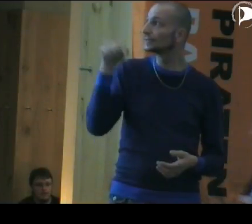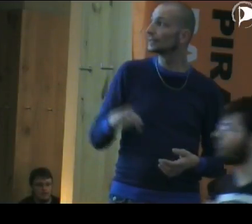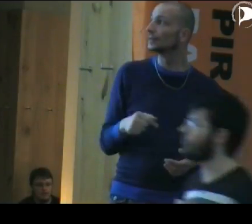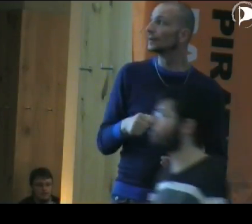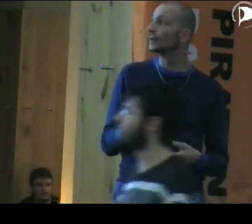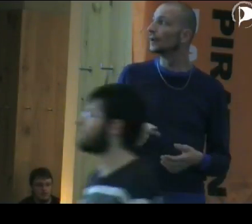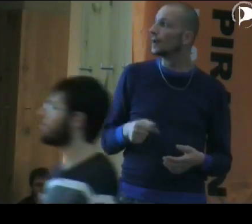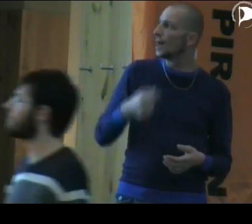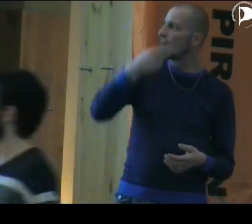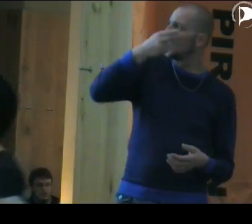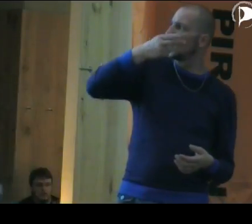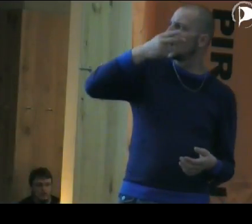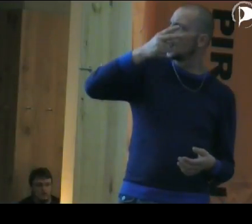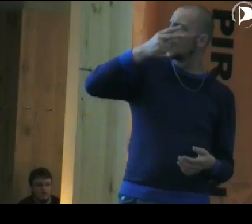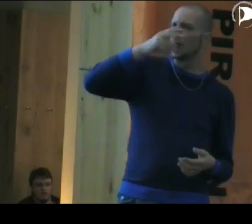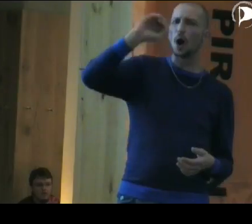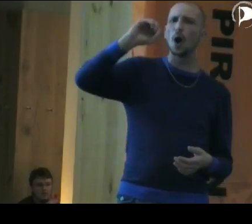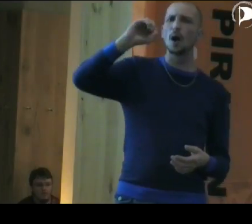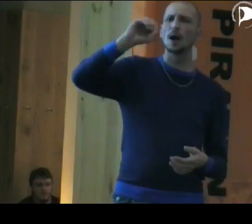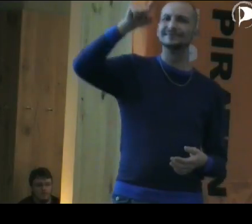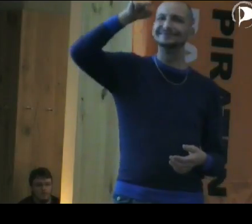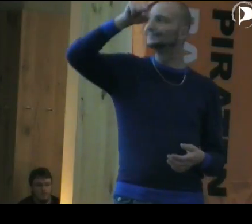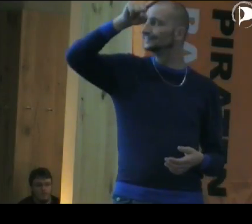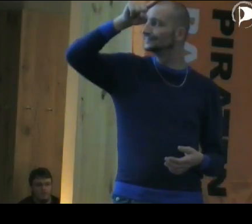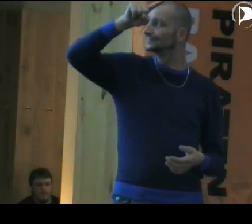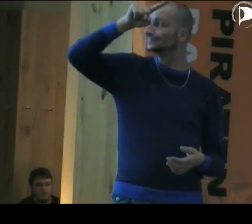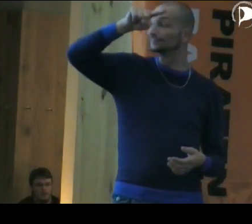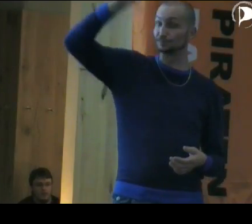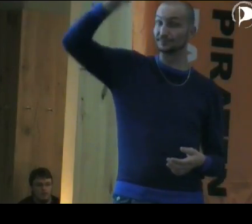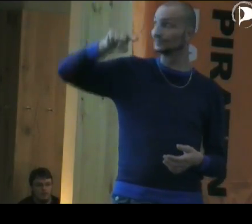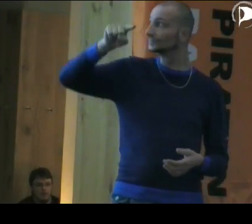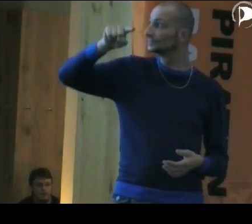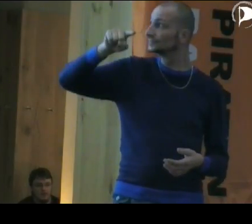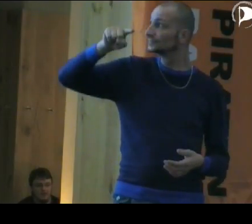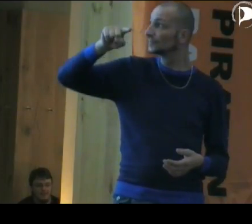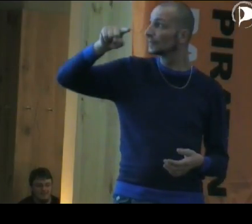einfach weil wir ein feld haben nein und nein nicht